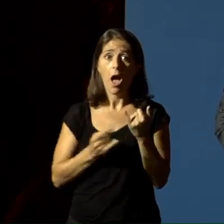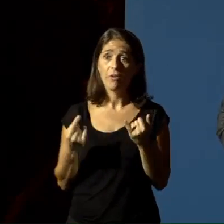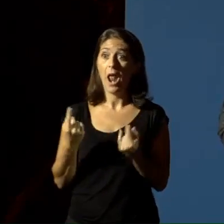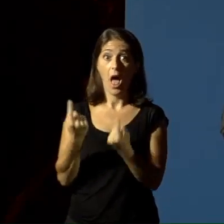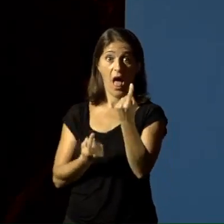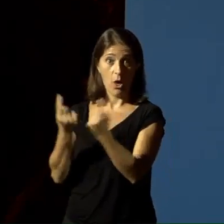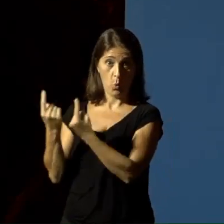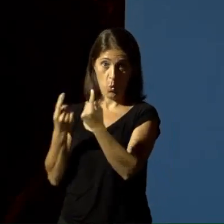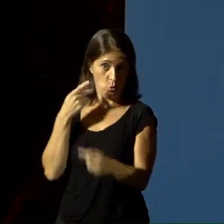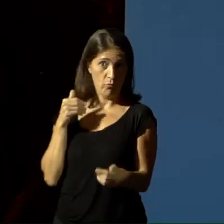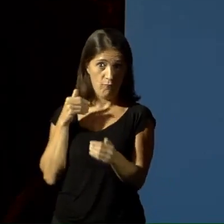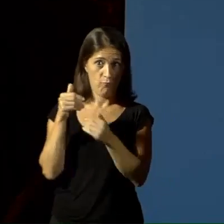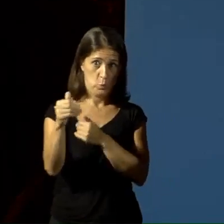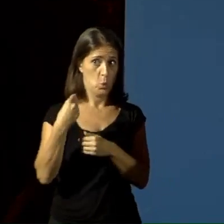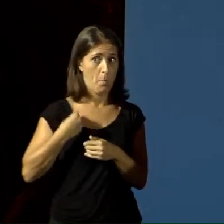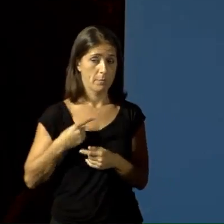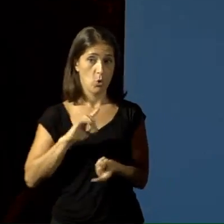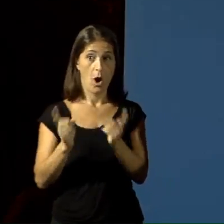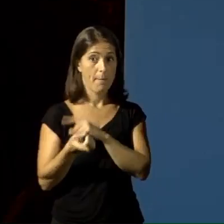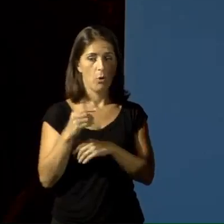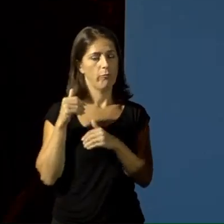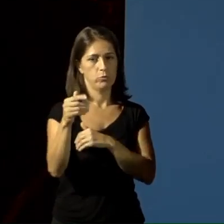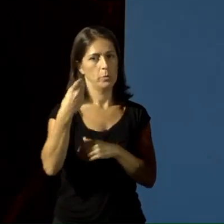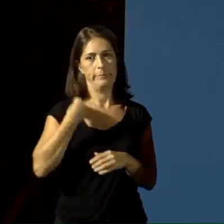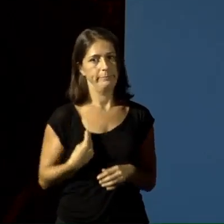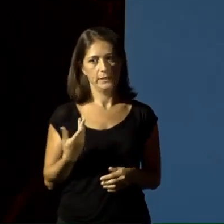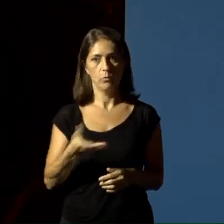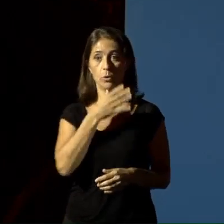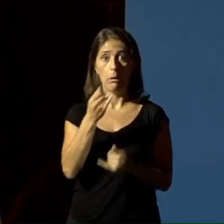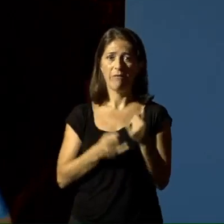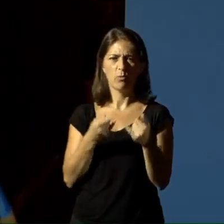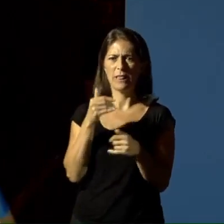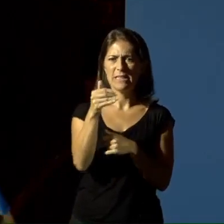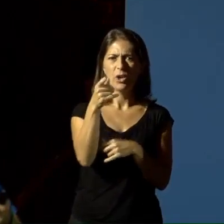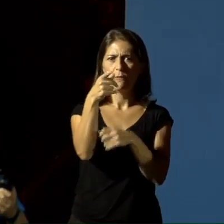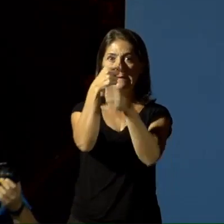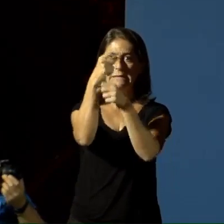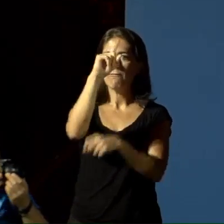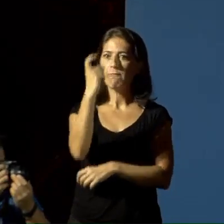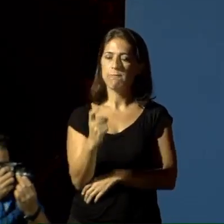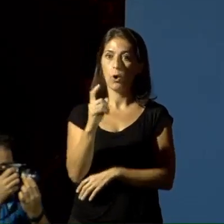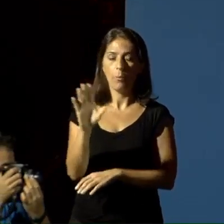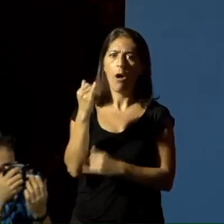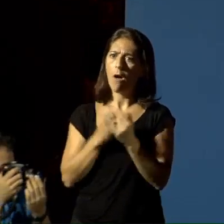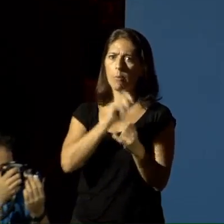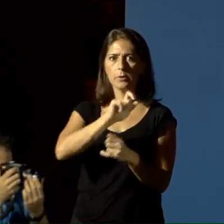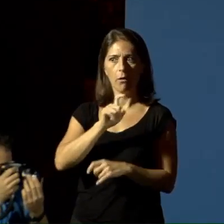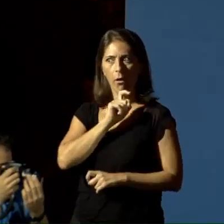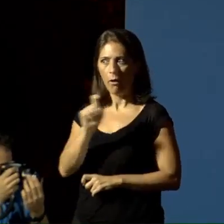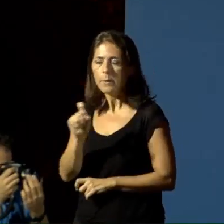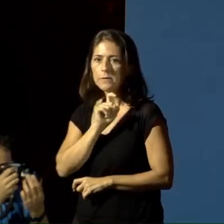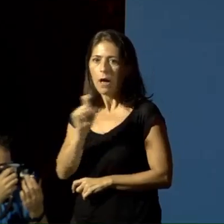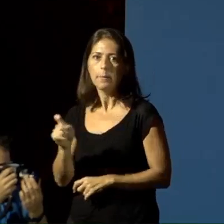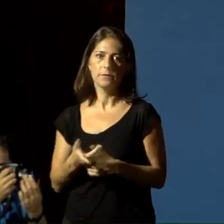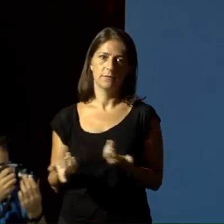non cambien. Era o sino que era imposible de remediar. E mira que yo la avisa a xente, mira que yo la avisan